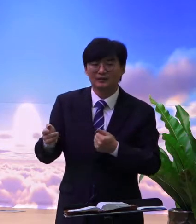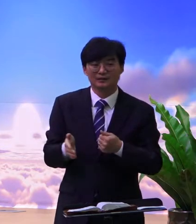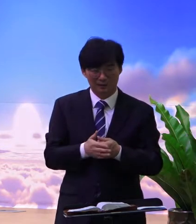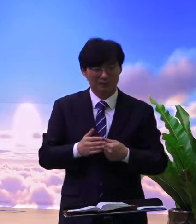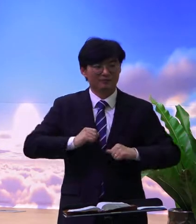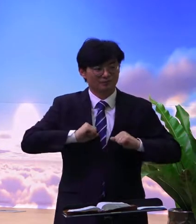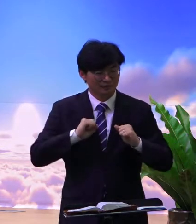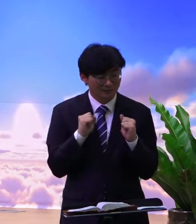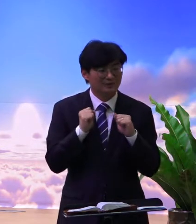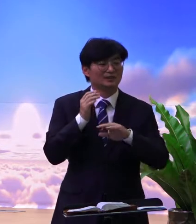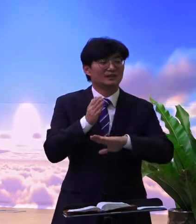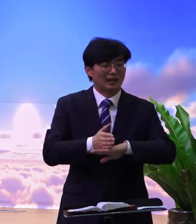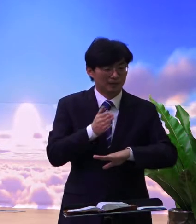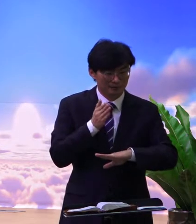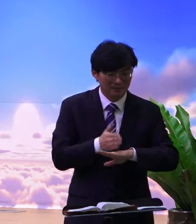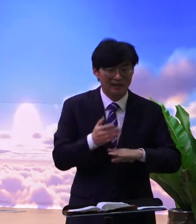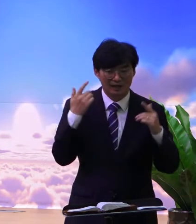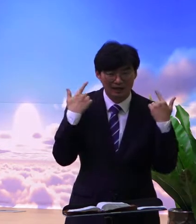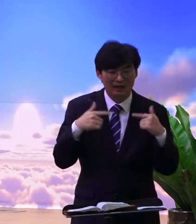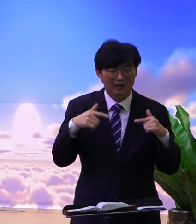하실 것입니다.